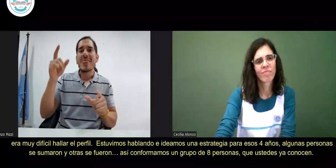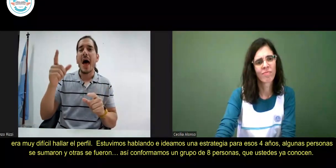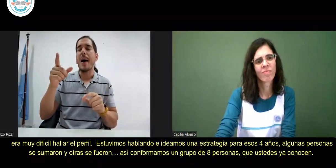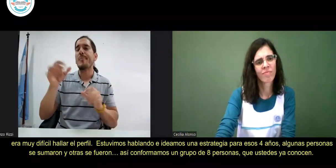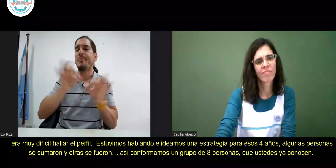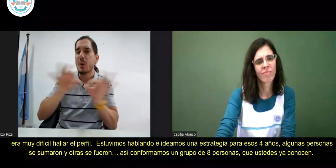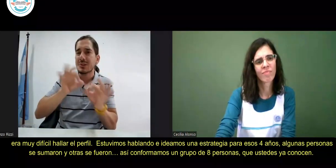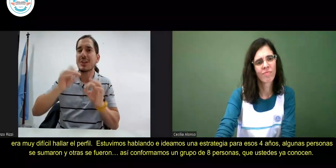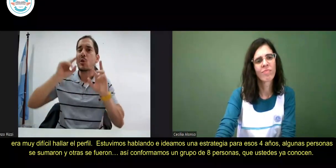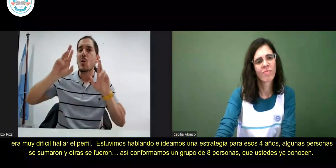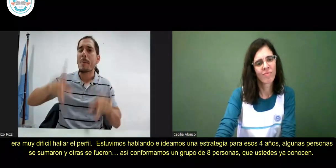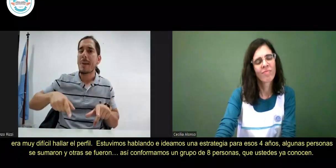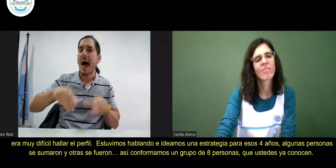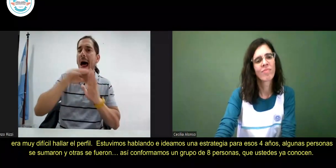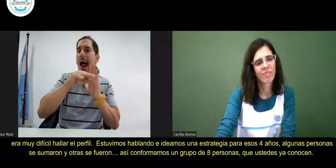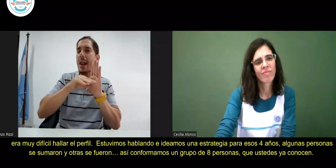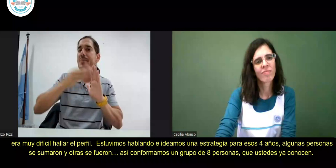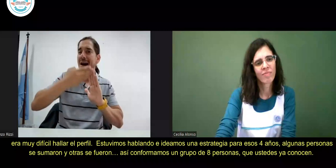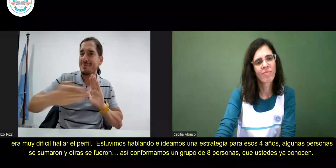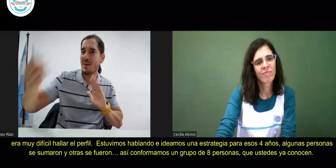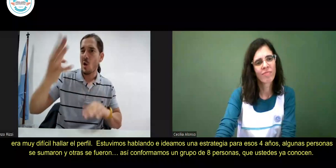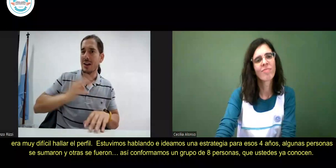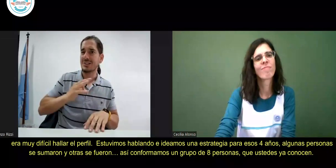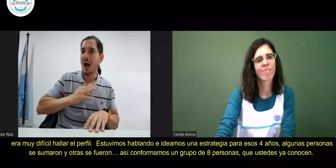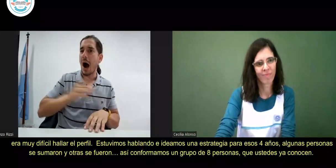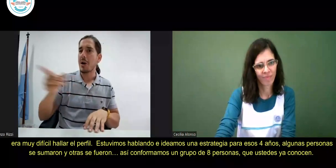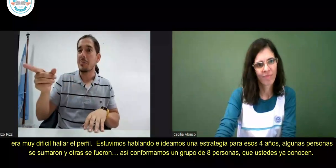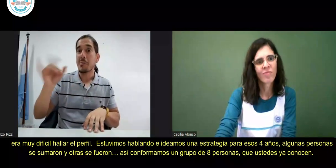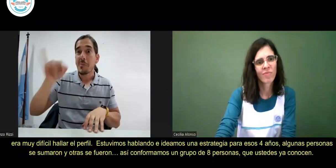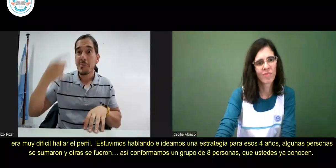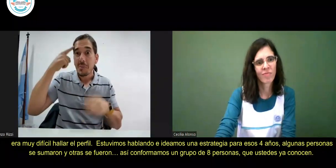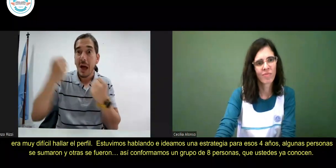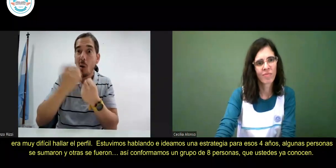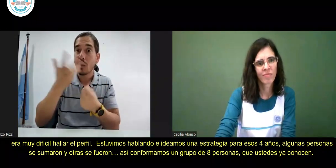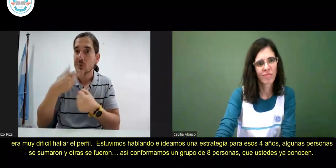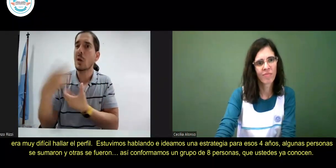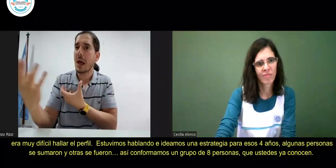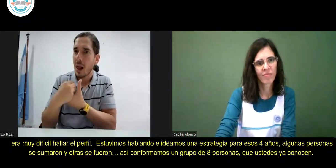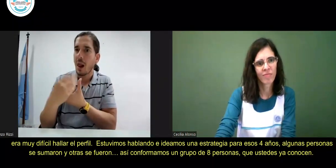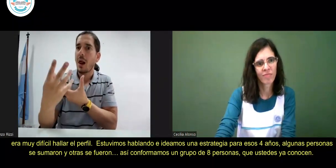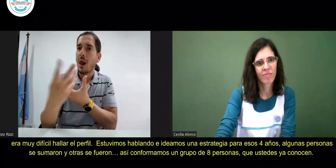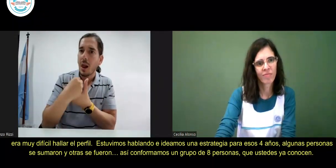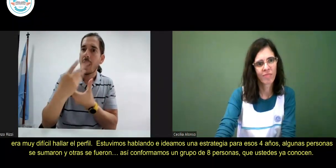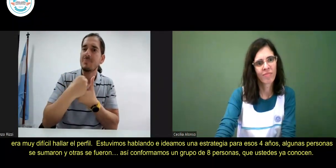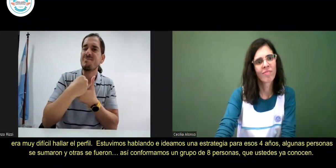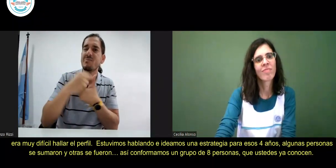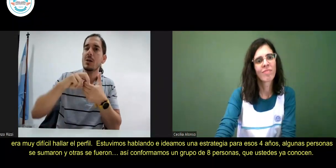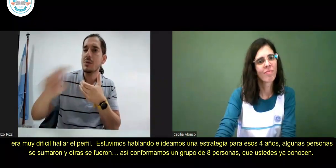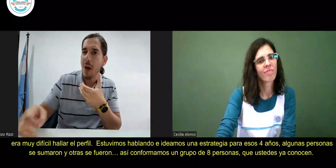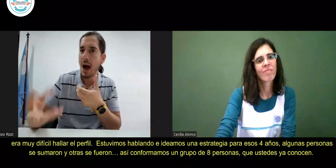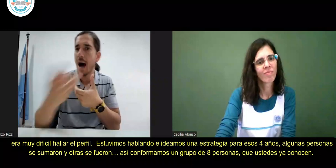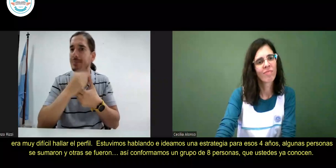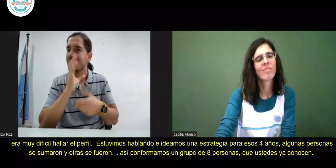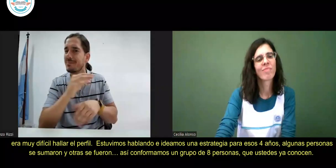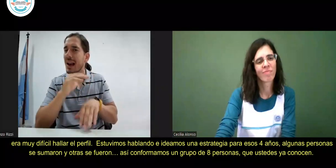perfil. Estuvimos hablando e ideamos una estrategia para esos 4 años. Algunas personas